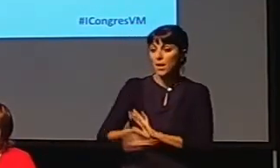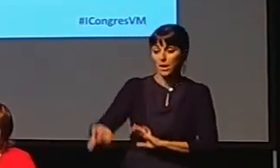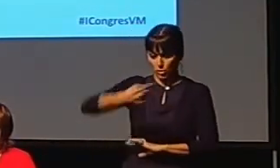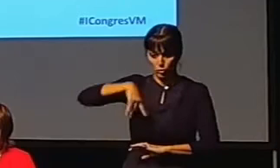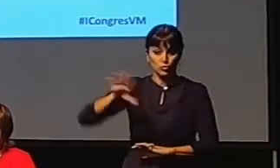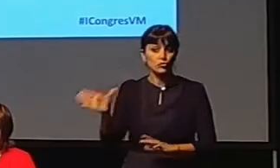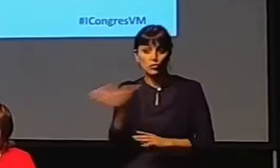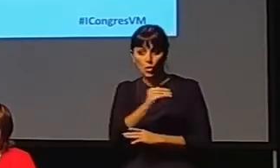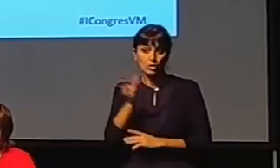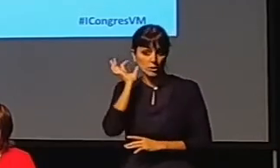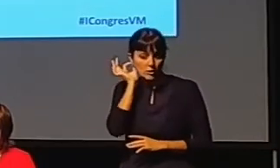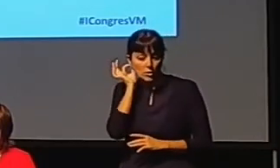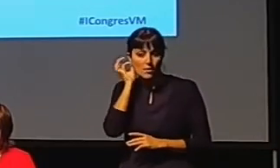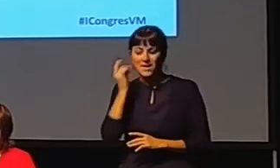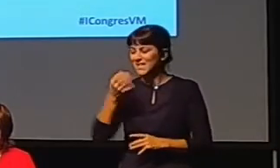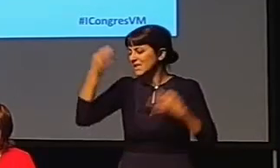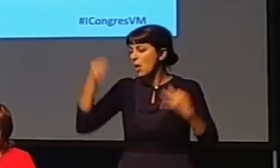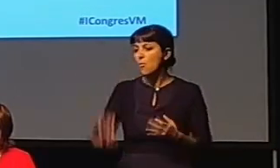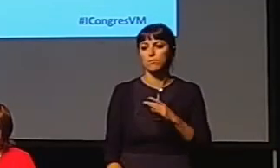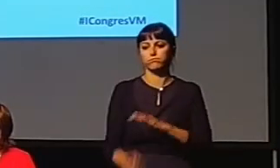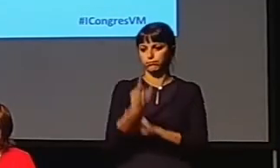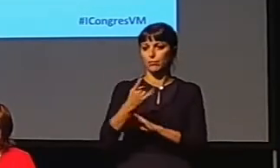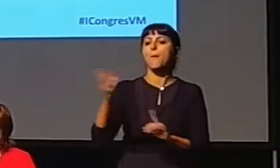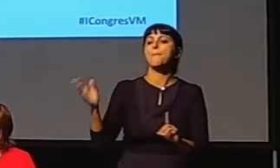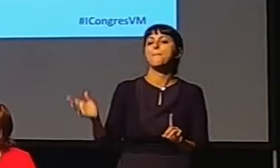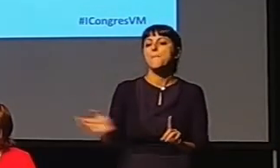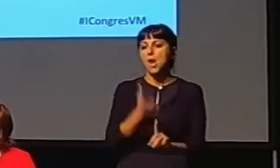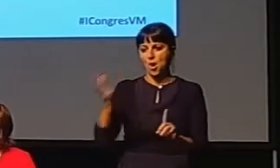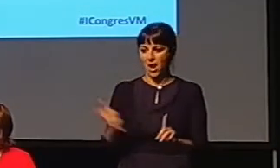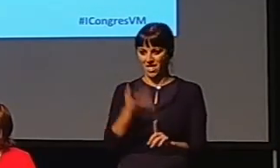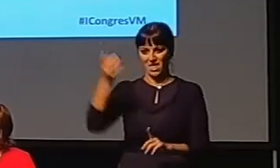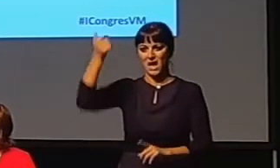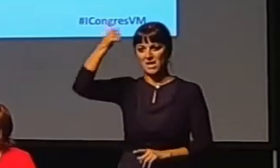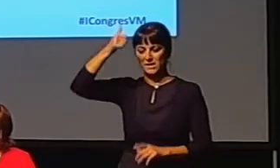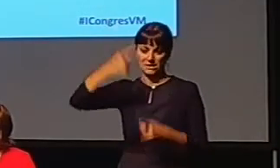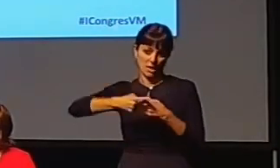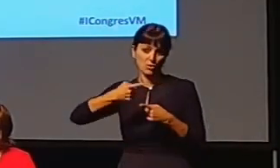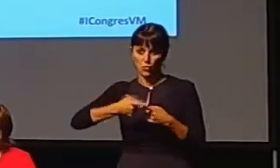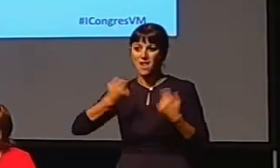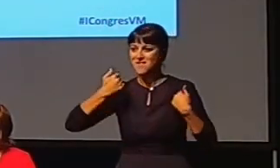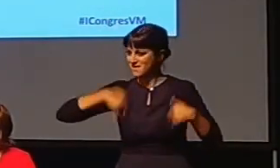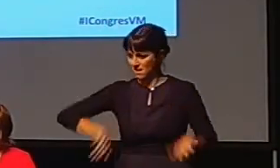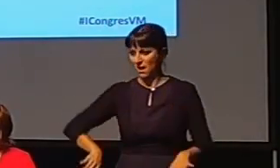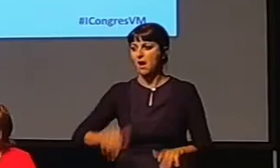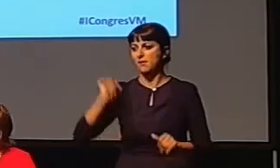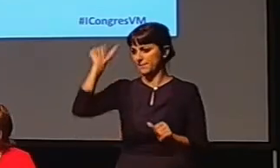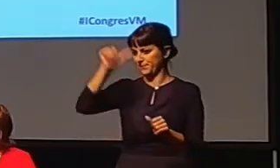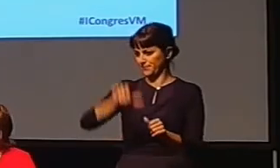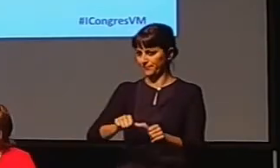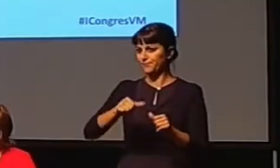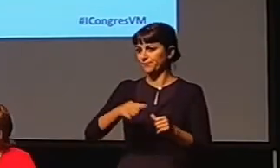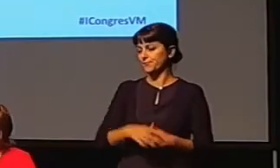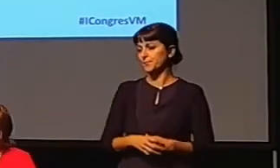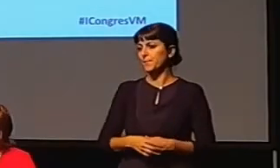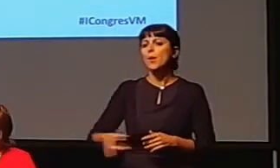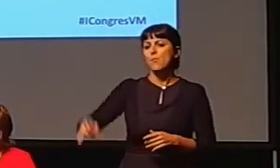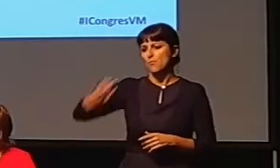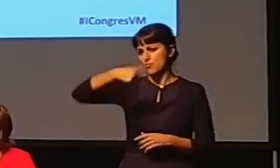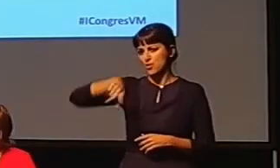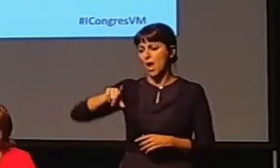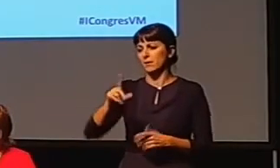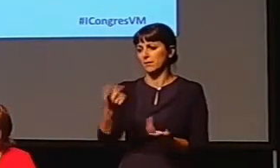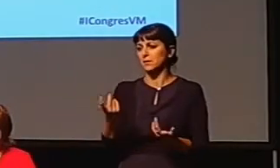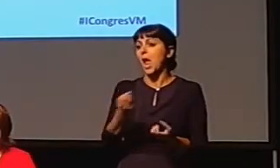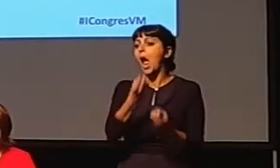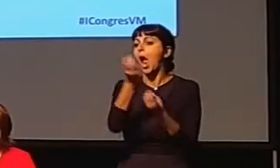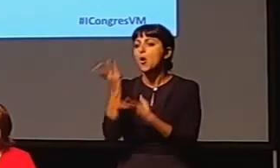estem aquí hem patit alguna manifestació de violència sexual. Les que m'haveu tingut com a formadora en